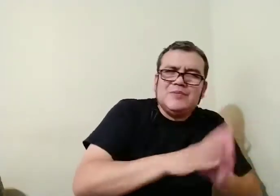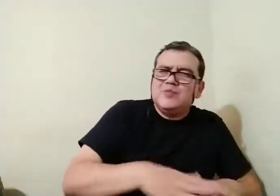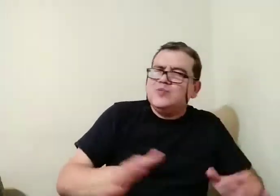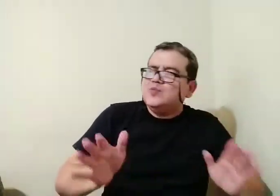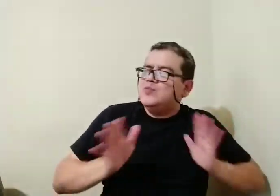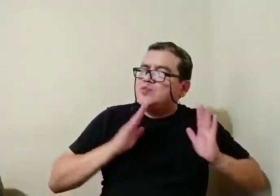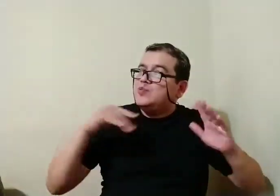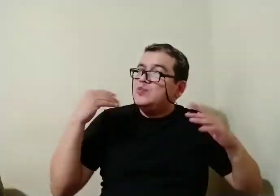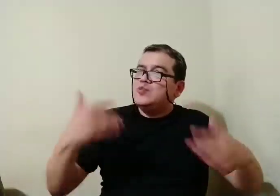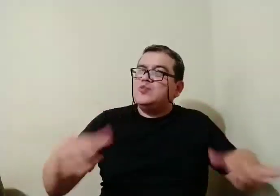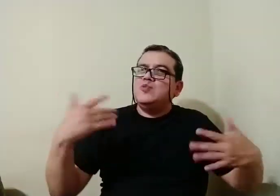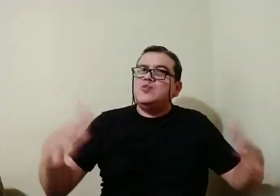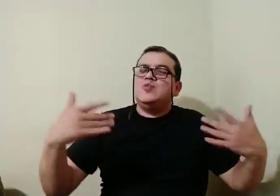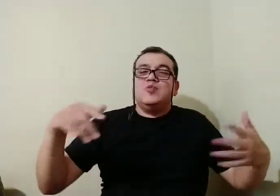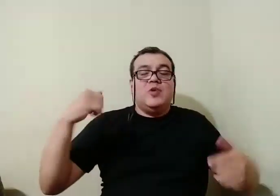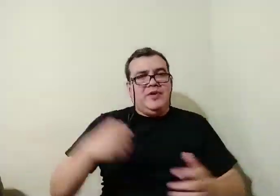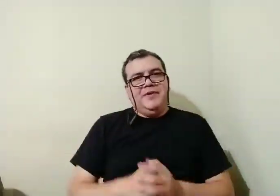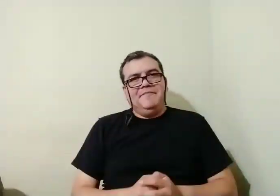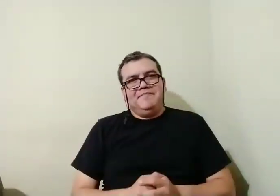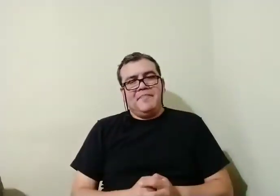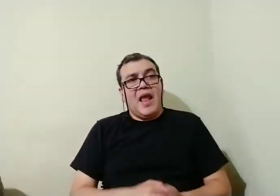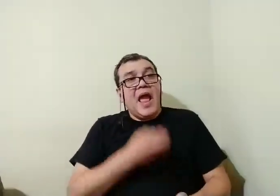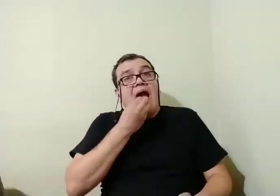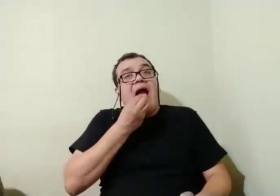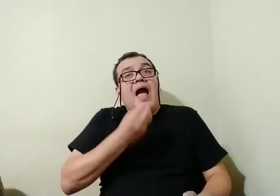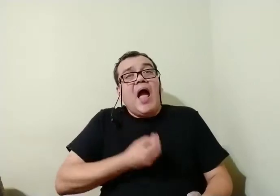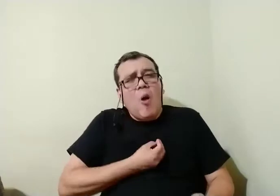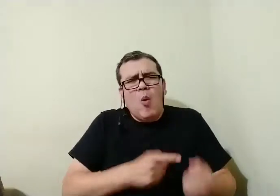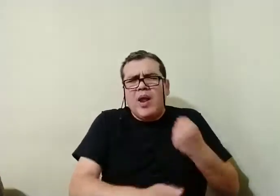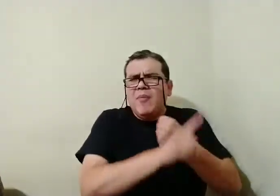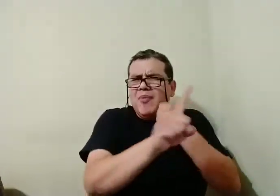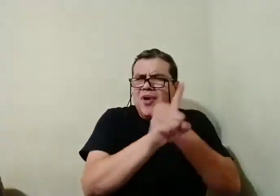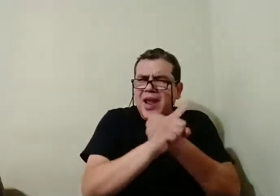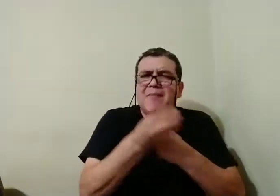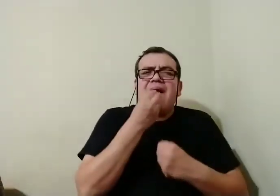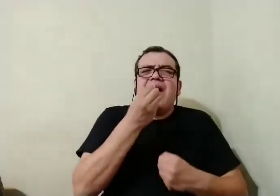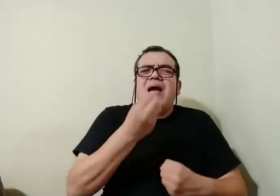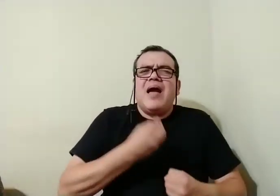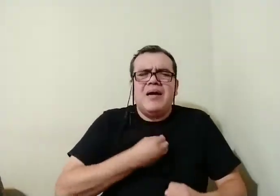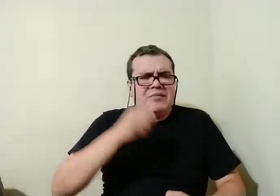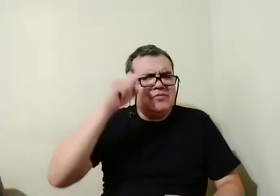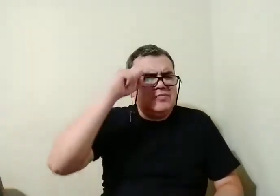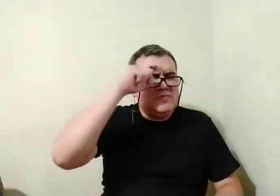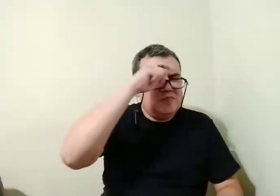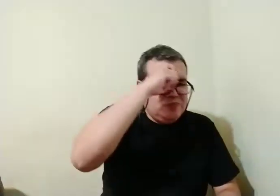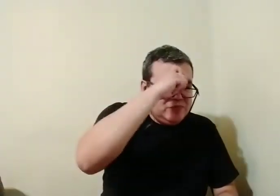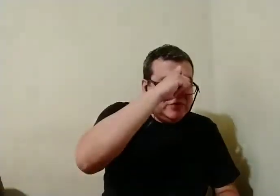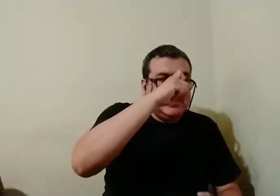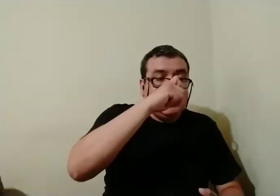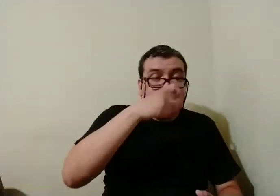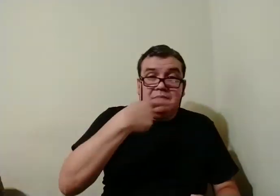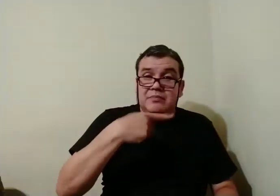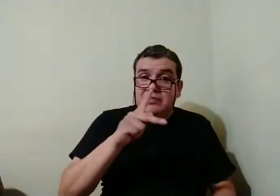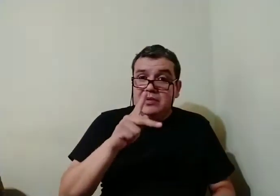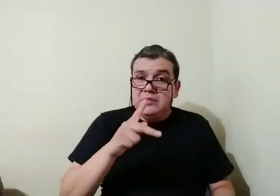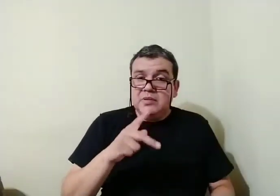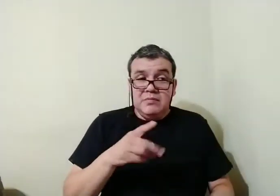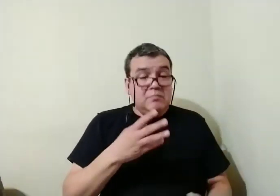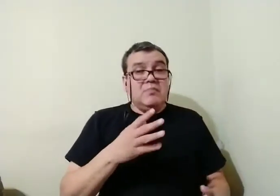Enfrentaron pruebas y grandes desafíos porque muchas personas eran hostiles al avance